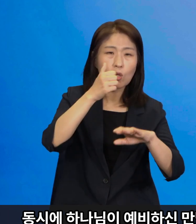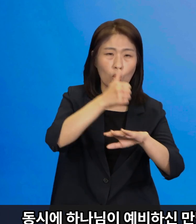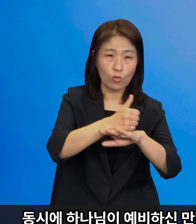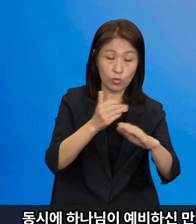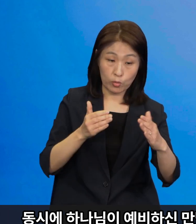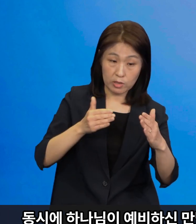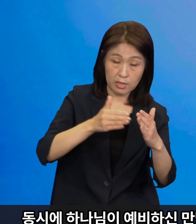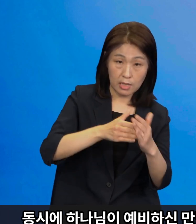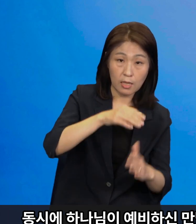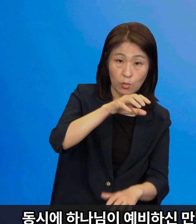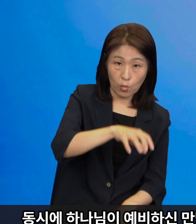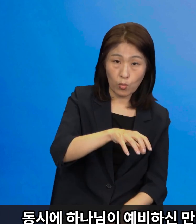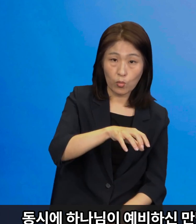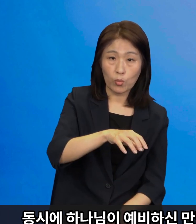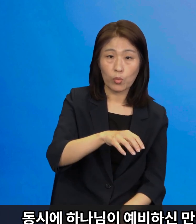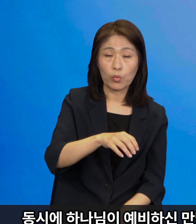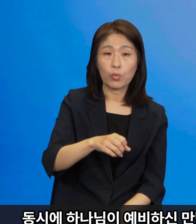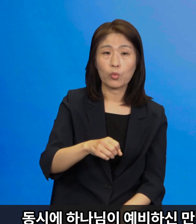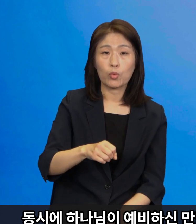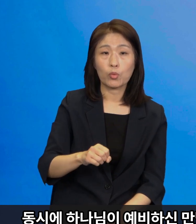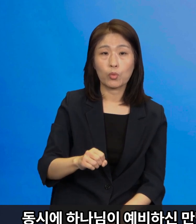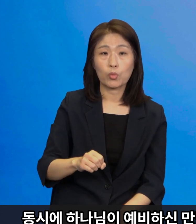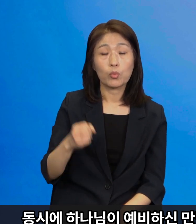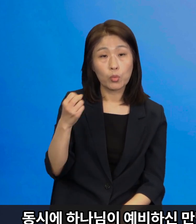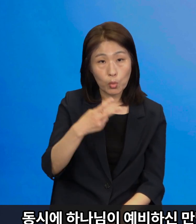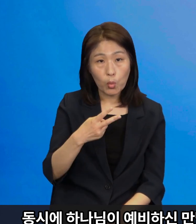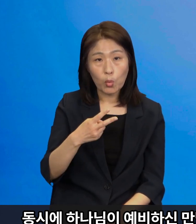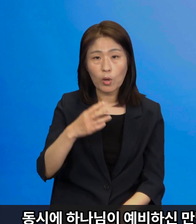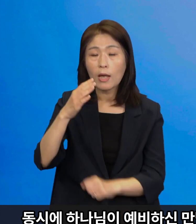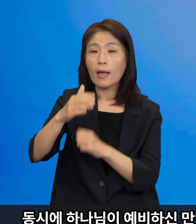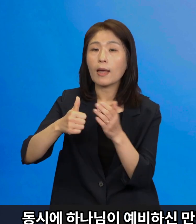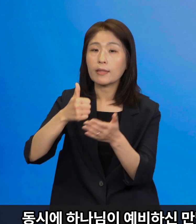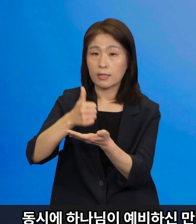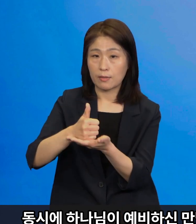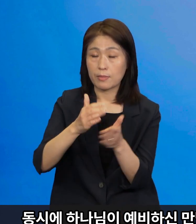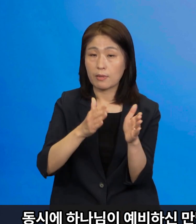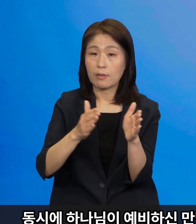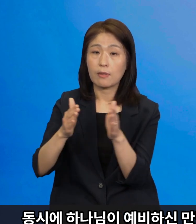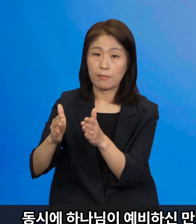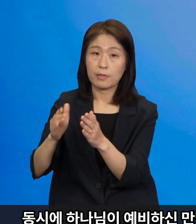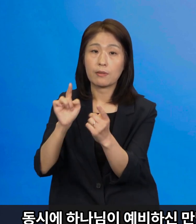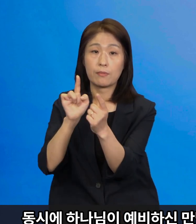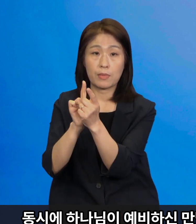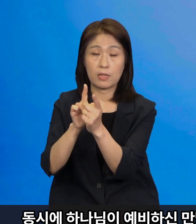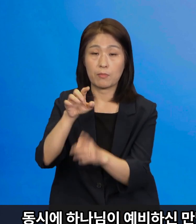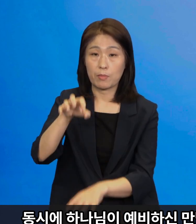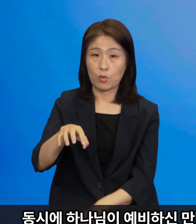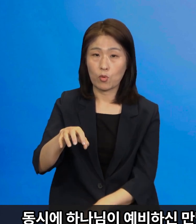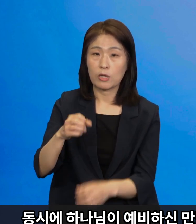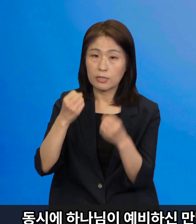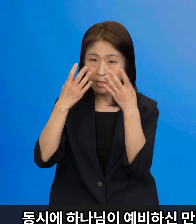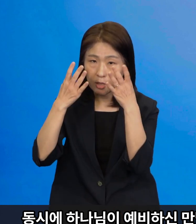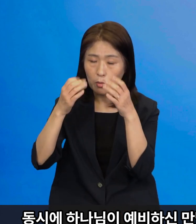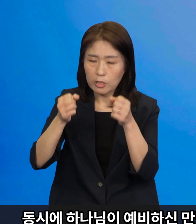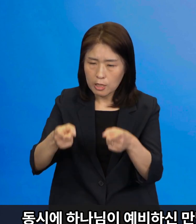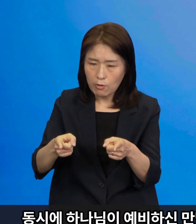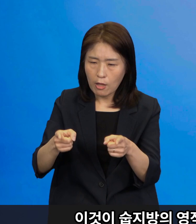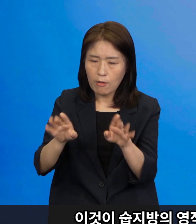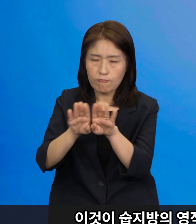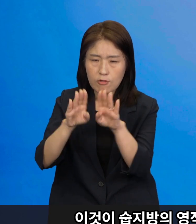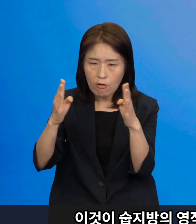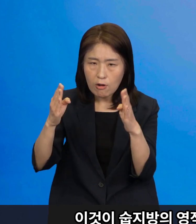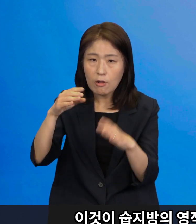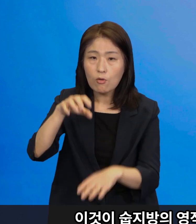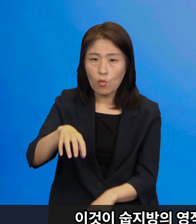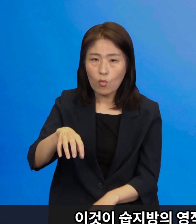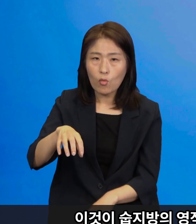숲지방이고, 동시에 하나님이 예비하신 만남의 장소요, 새로운 기회의 문이 열리는 곳,